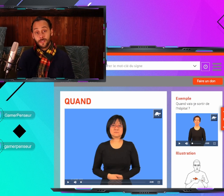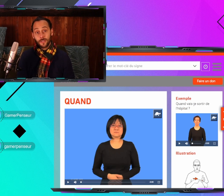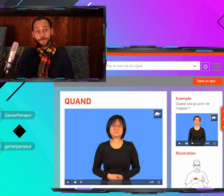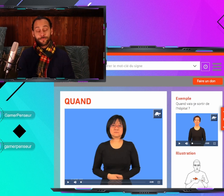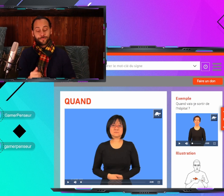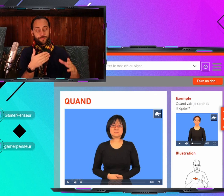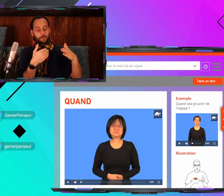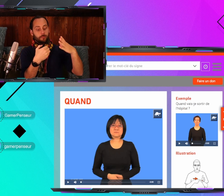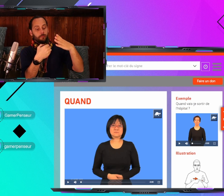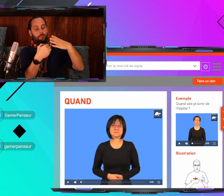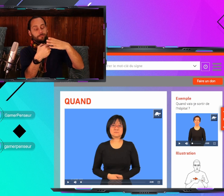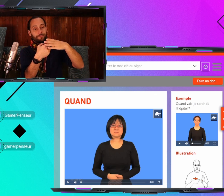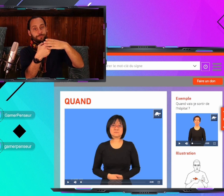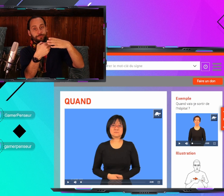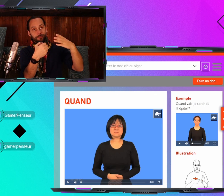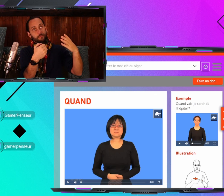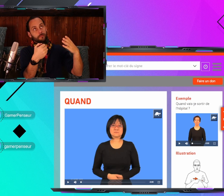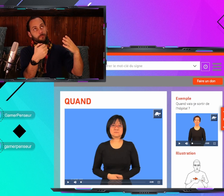Sortir.